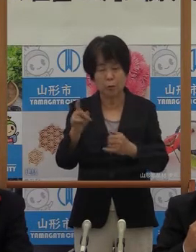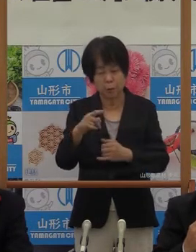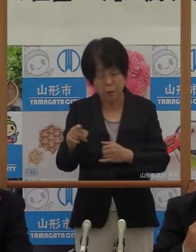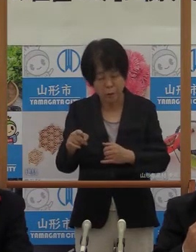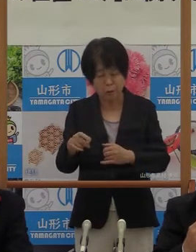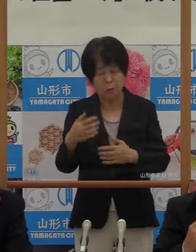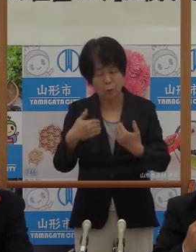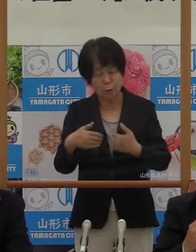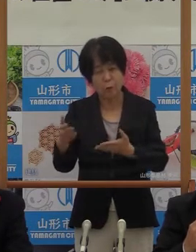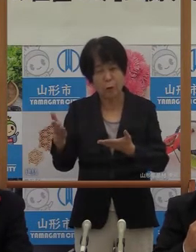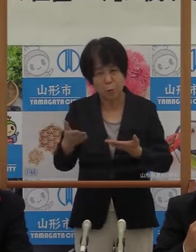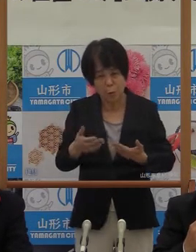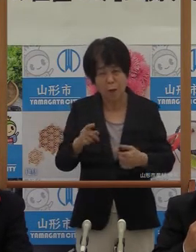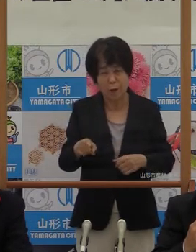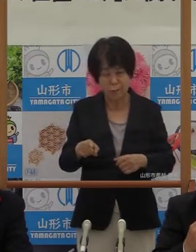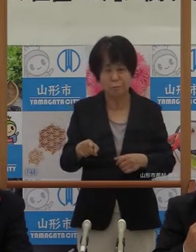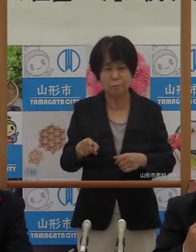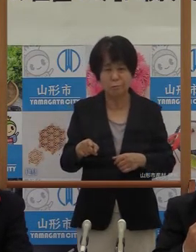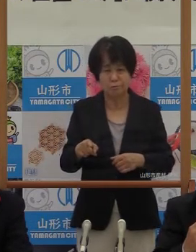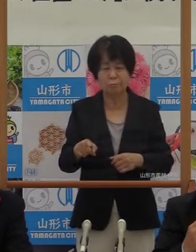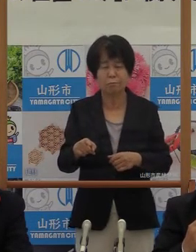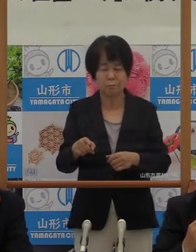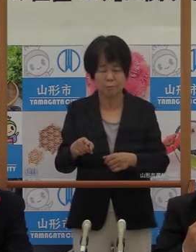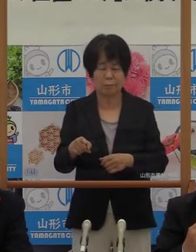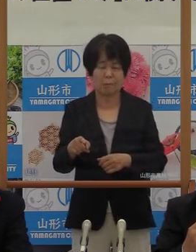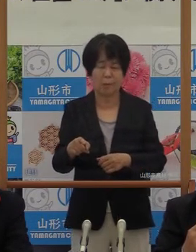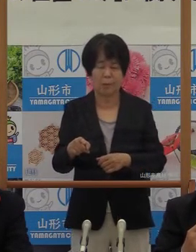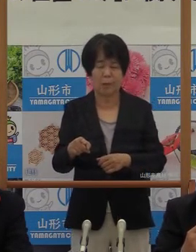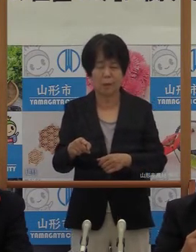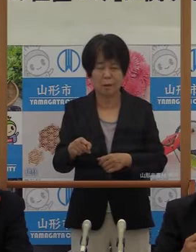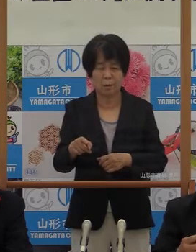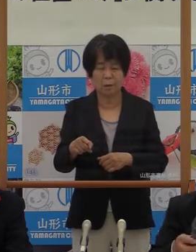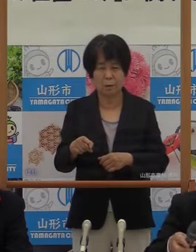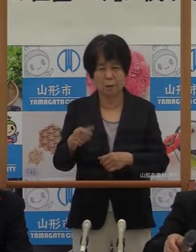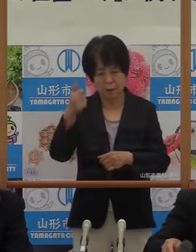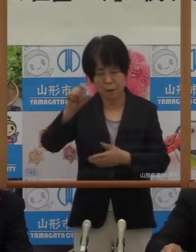索していただけるということでございますので、本当にありがたい限りです。